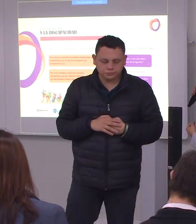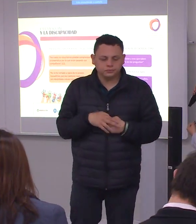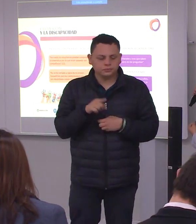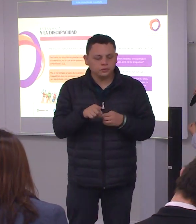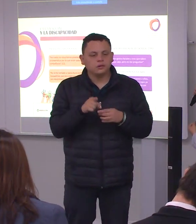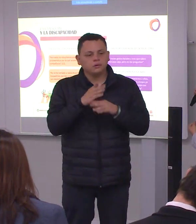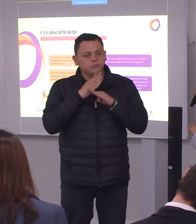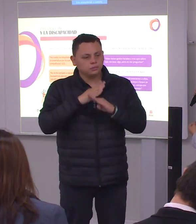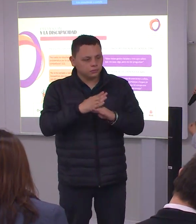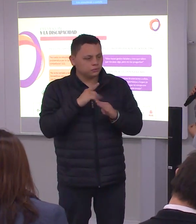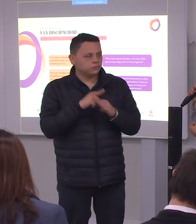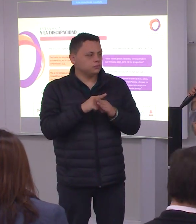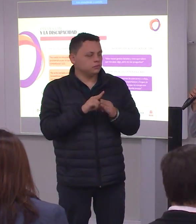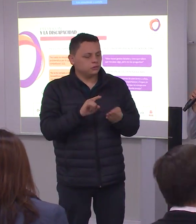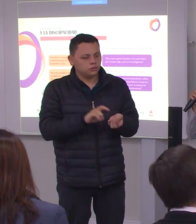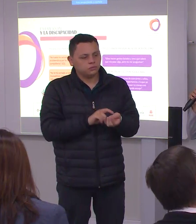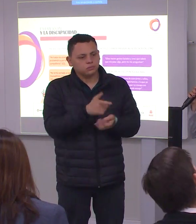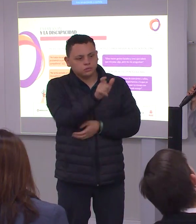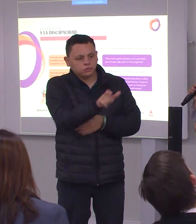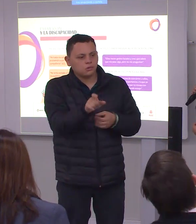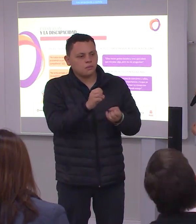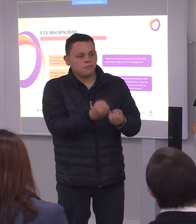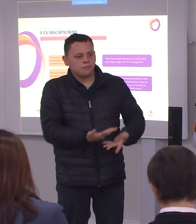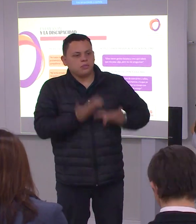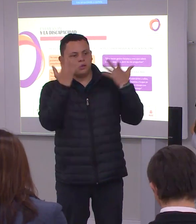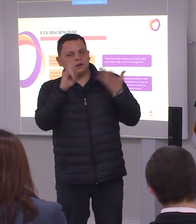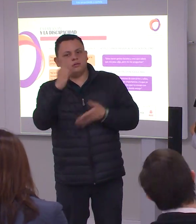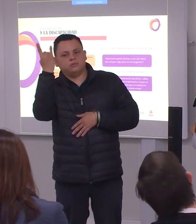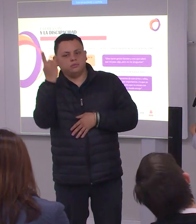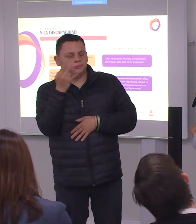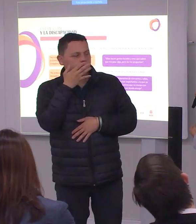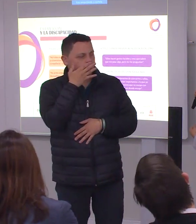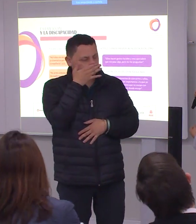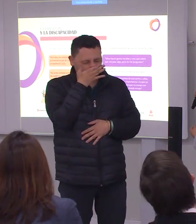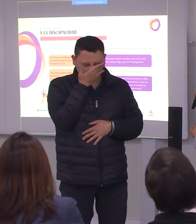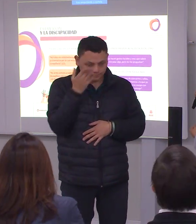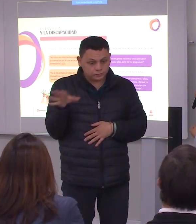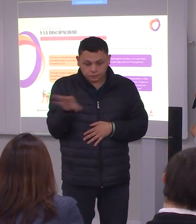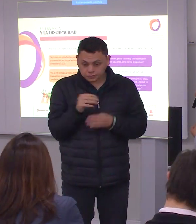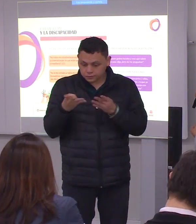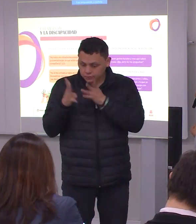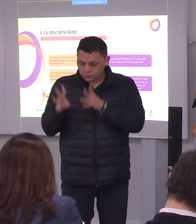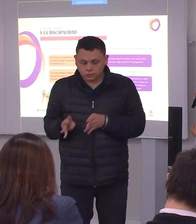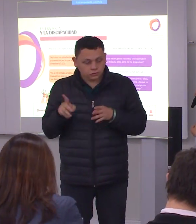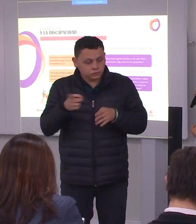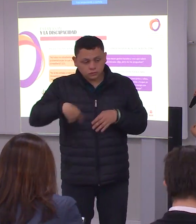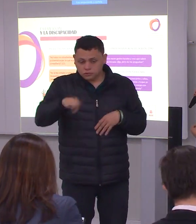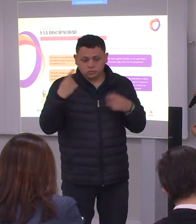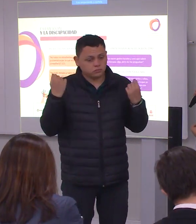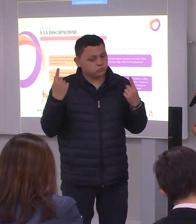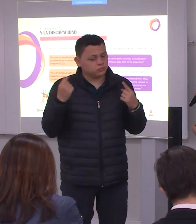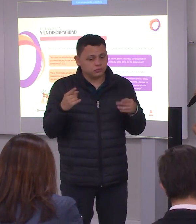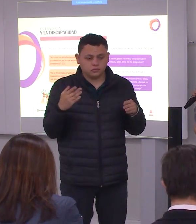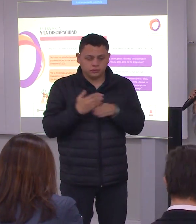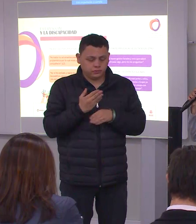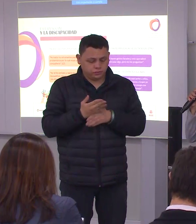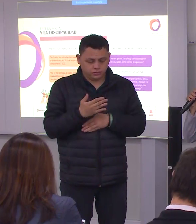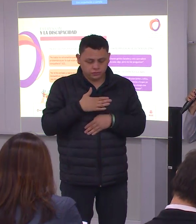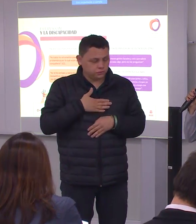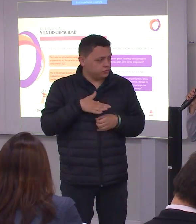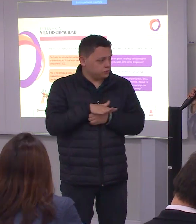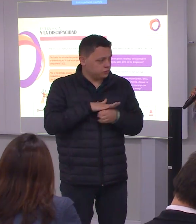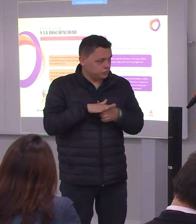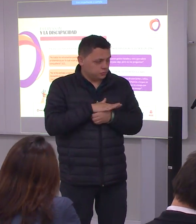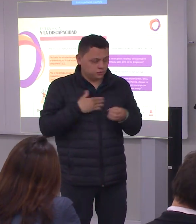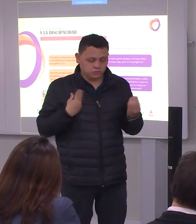prevención temor por reacción de los otros entonces encontramos no todos los estudiantes pueden comprender la problemática por la cual están